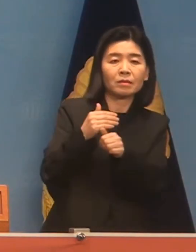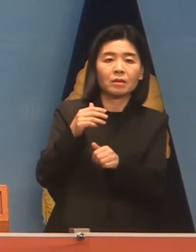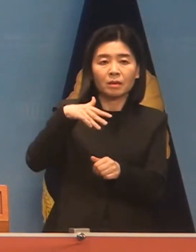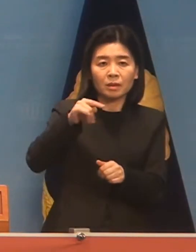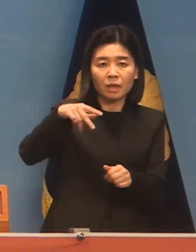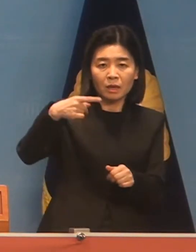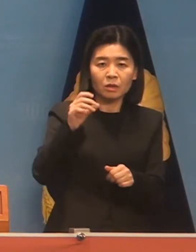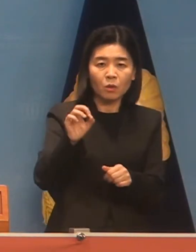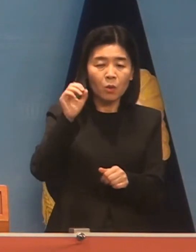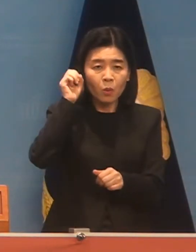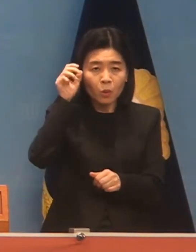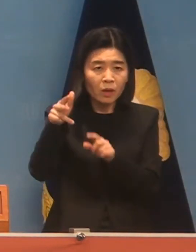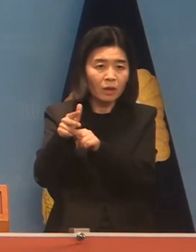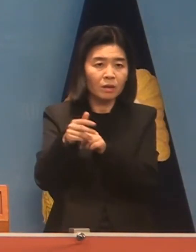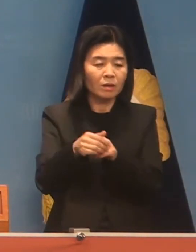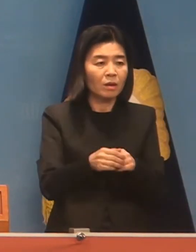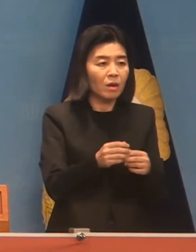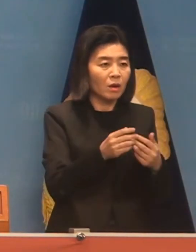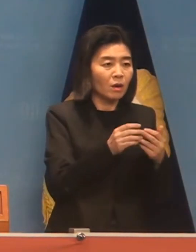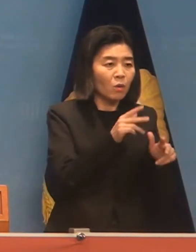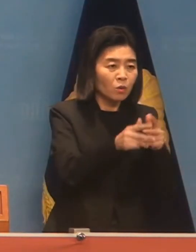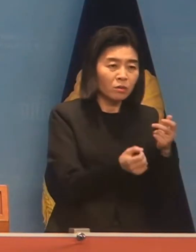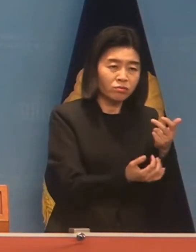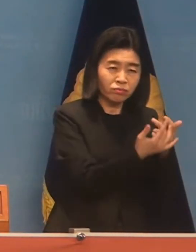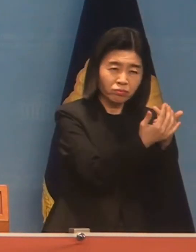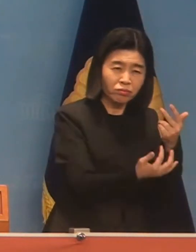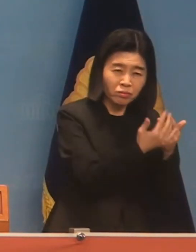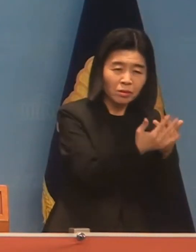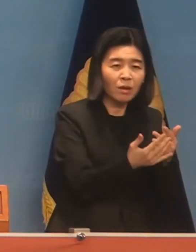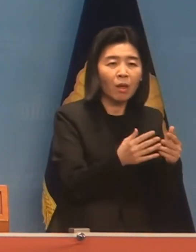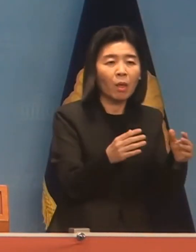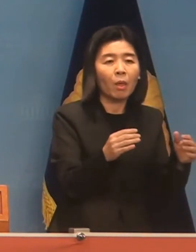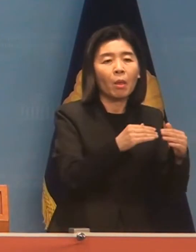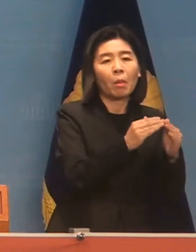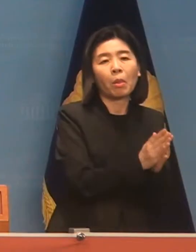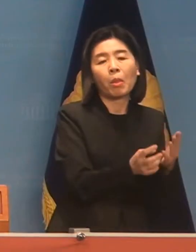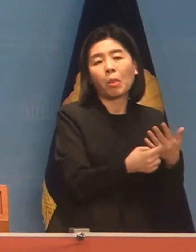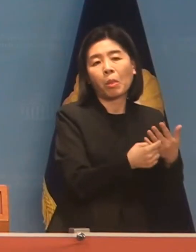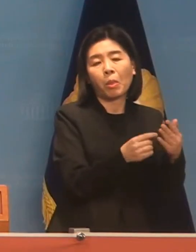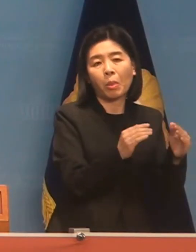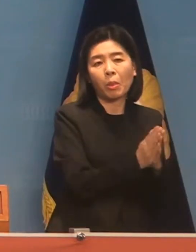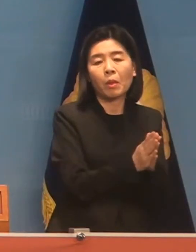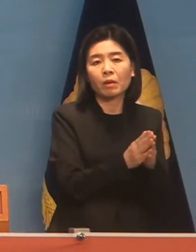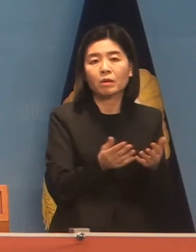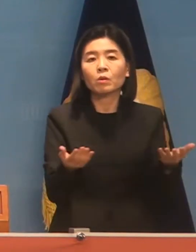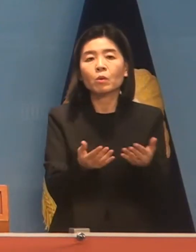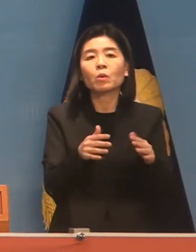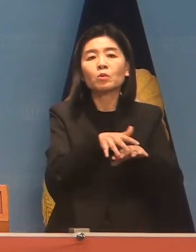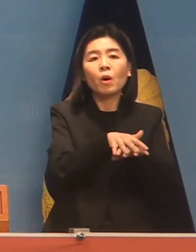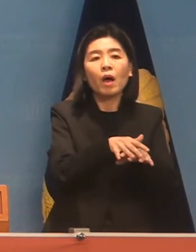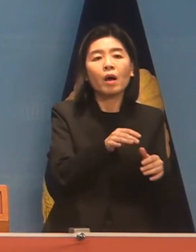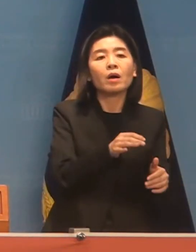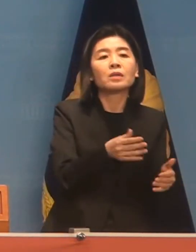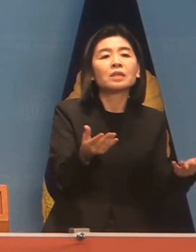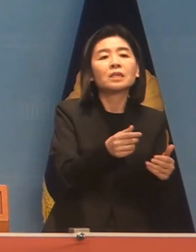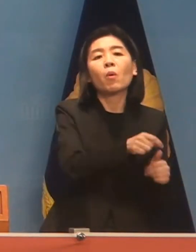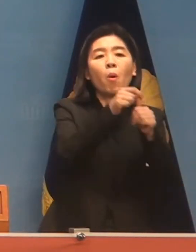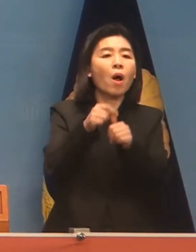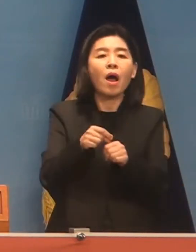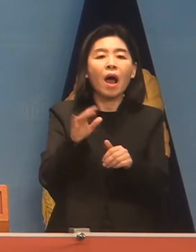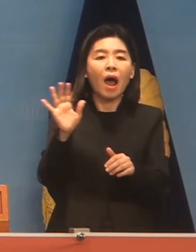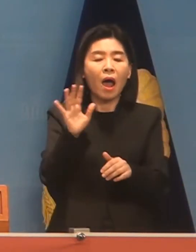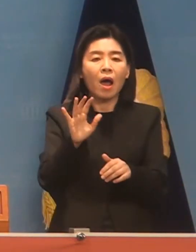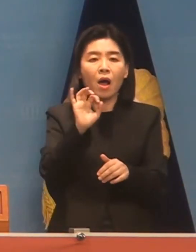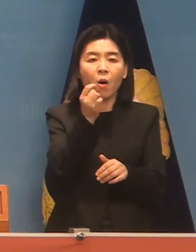화재를 핑계로 위장청산하고 여건이 충분함에도 노동조합으로 조직된 노동자의 고용 승계를 거부하는